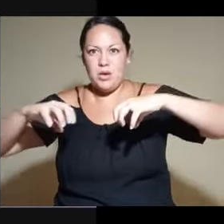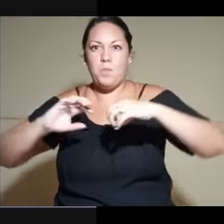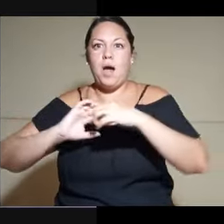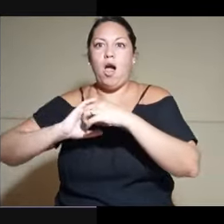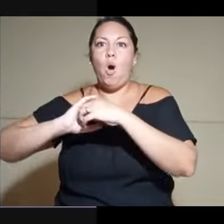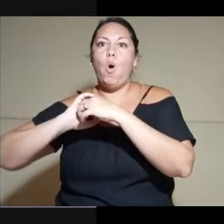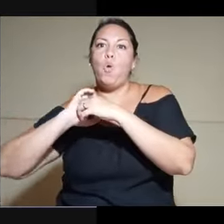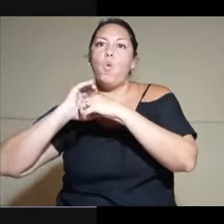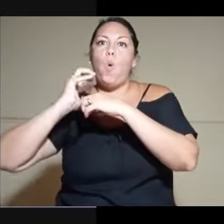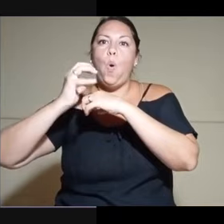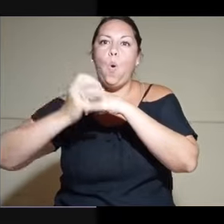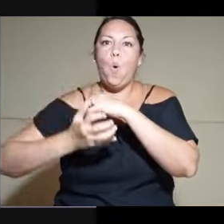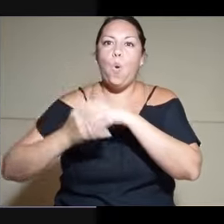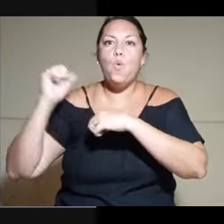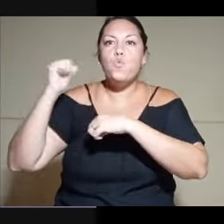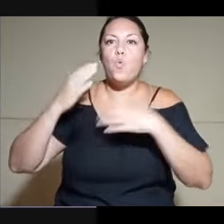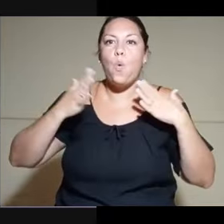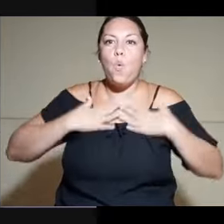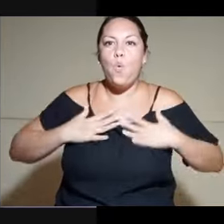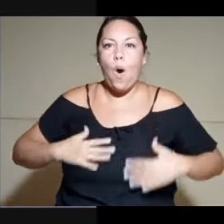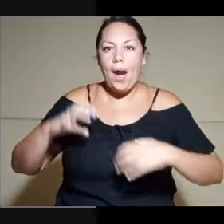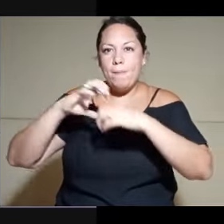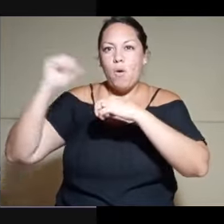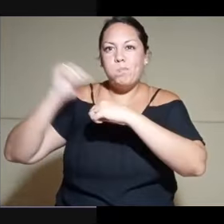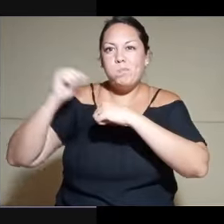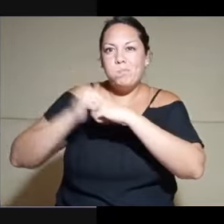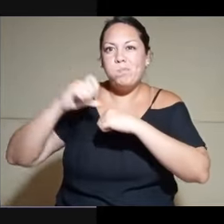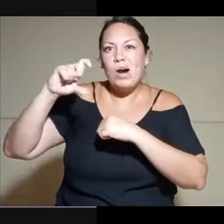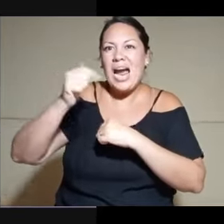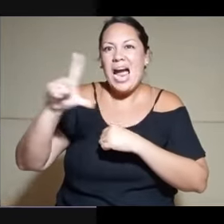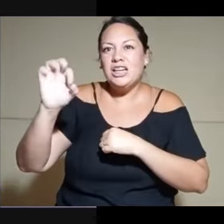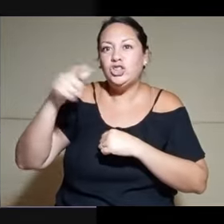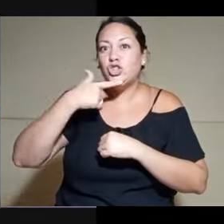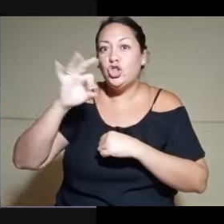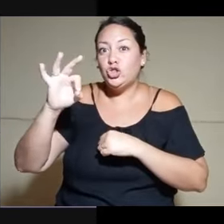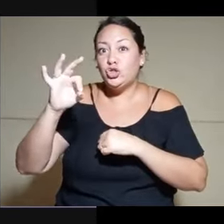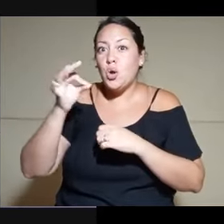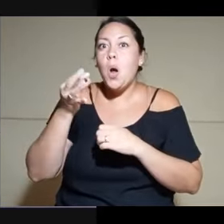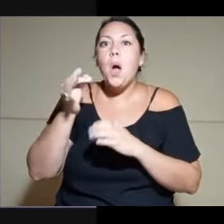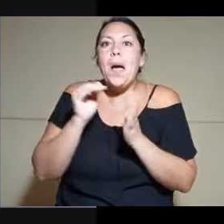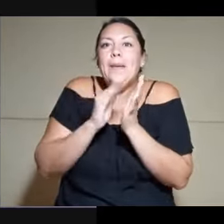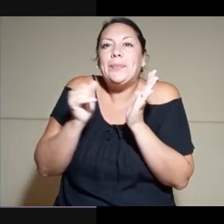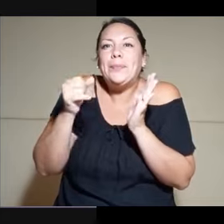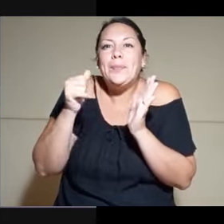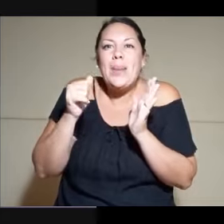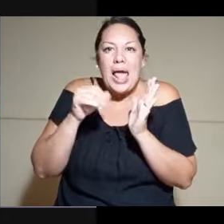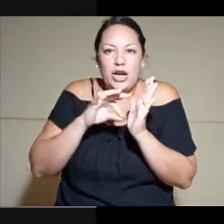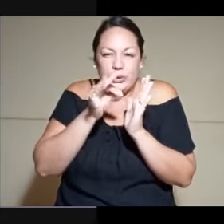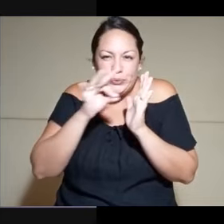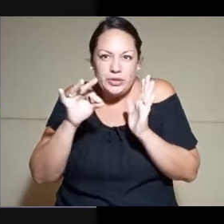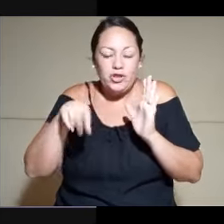¿Ah? El telencéfalo va a dar lugar a los hemisferios cerebrales después y al cuerpo calloso en el medio, que es la sustancia blanca